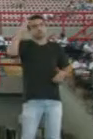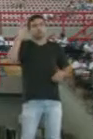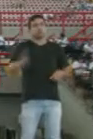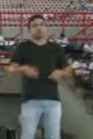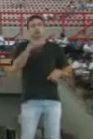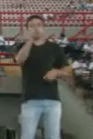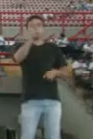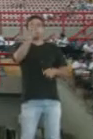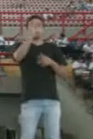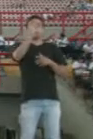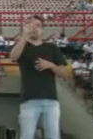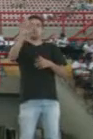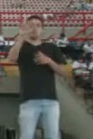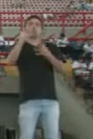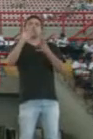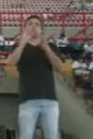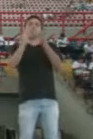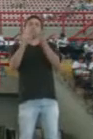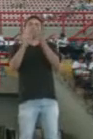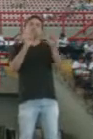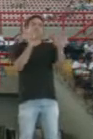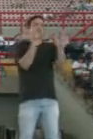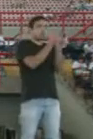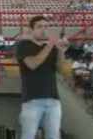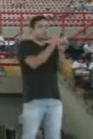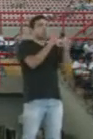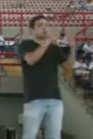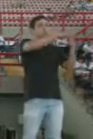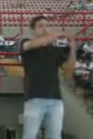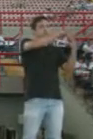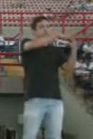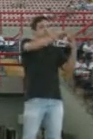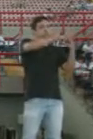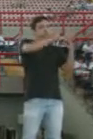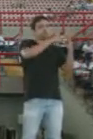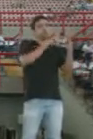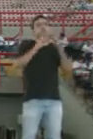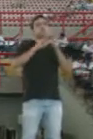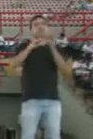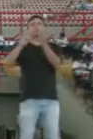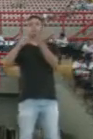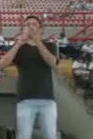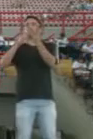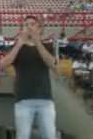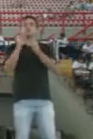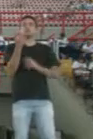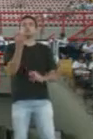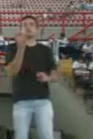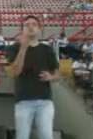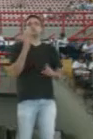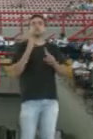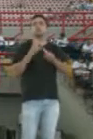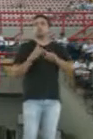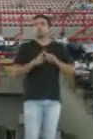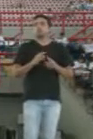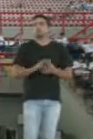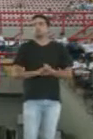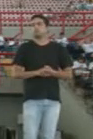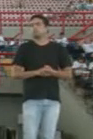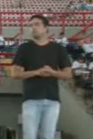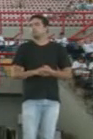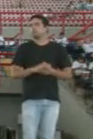vogais solitárias encontraram as consoantes. Por que que diz que a vogal é solitária?